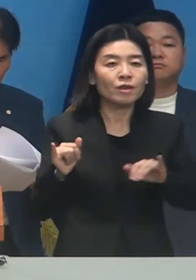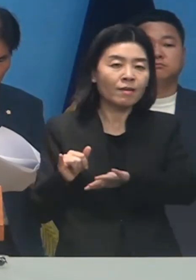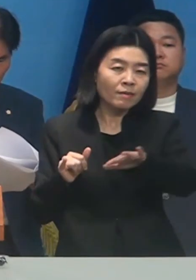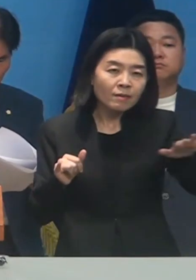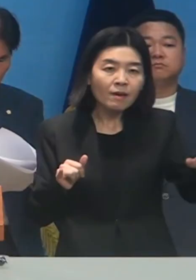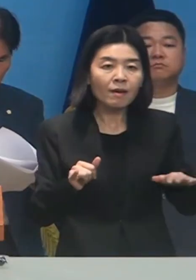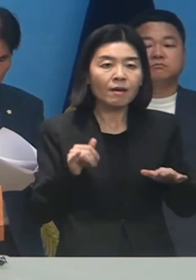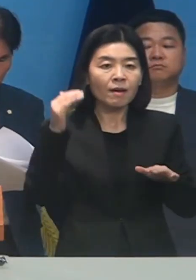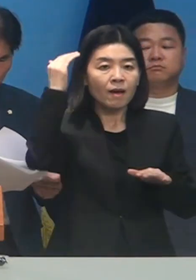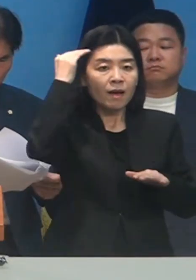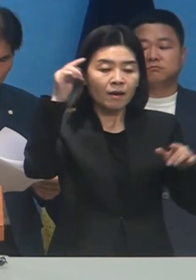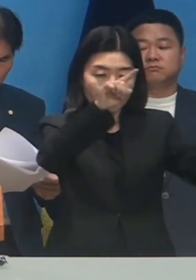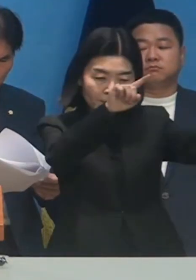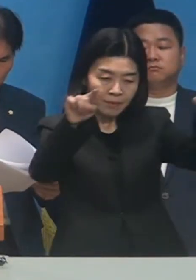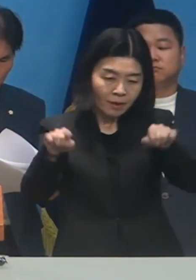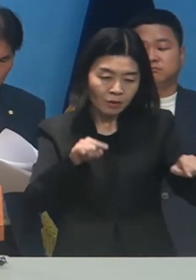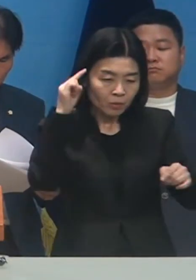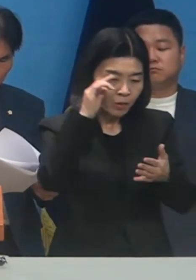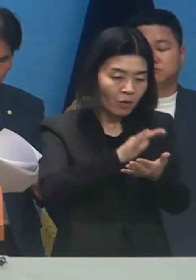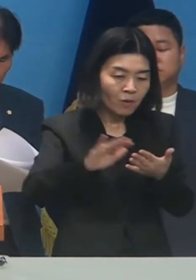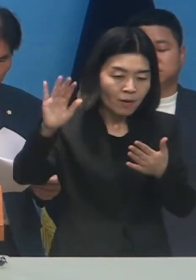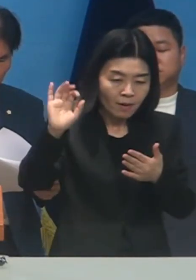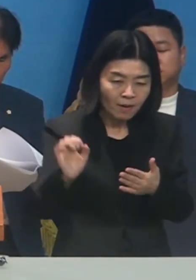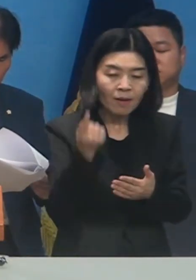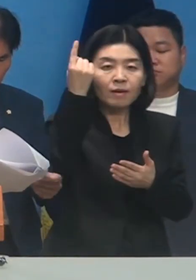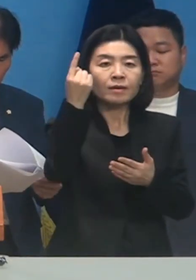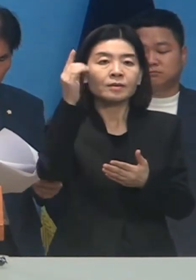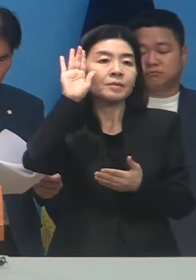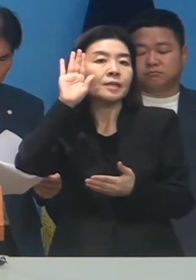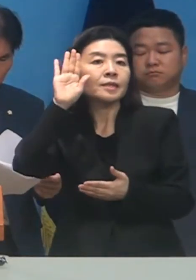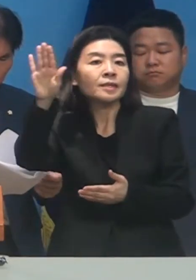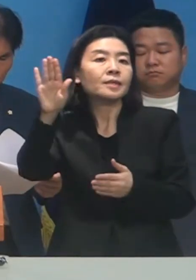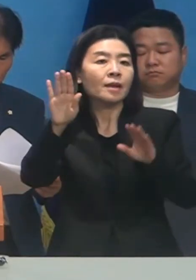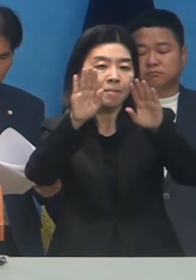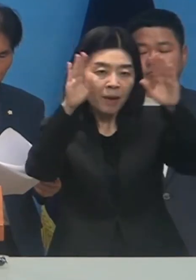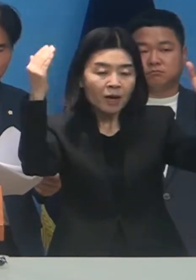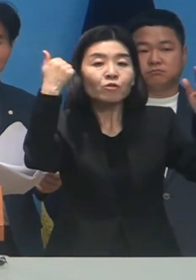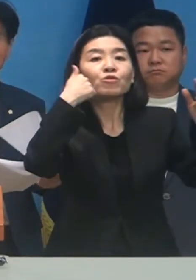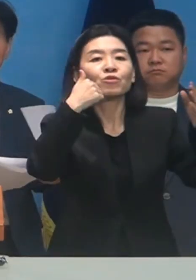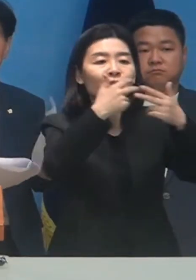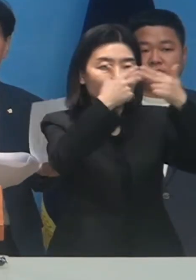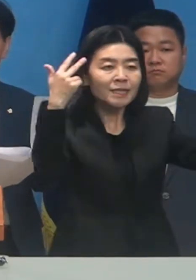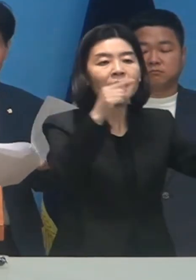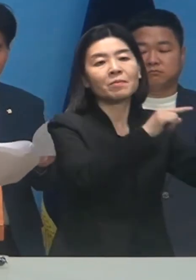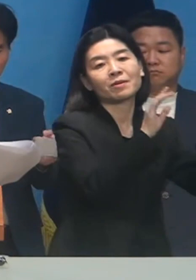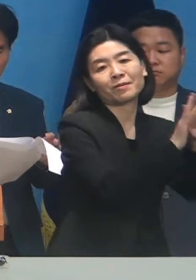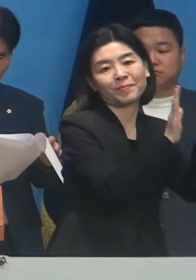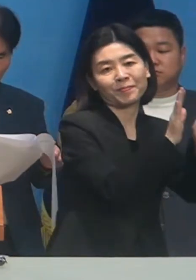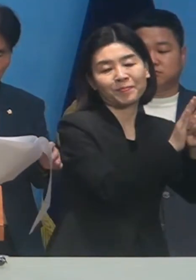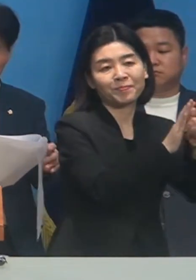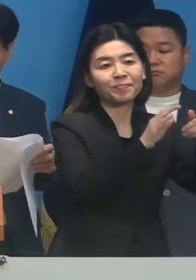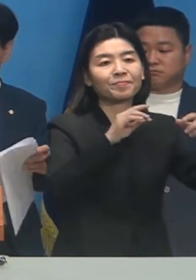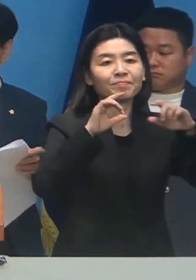한반도 평화를 통해 청년의 미래를 열어줄 이재명 후보를 지지합니다. 이상입니다.